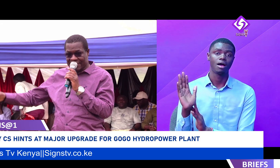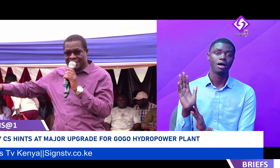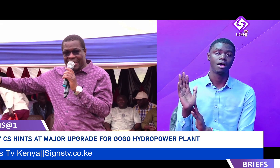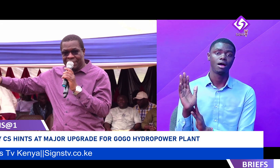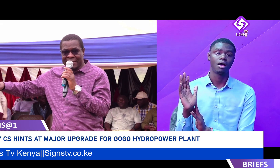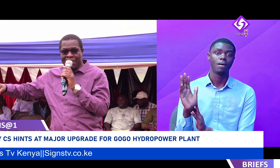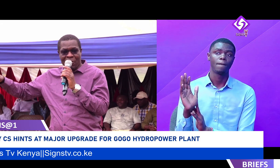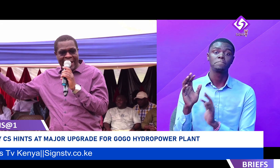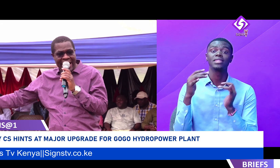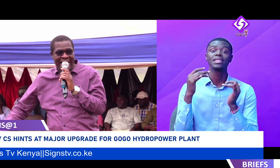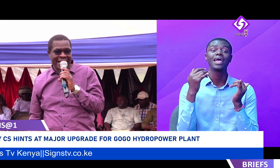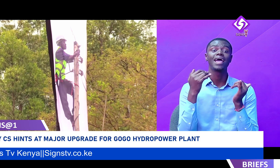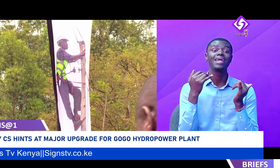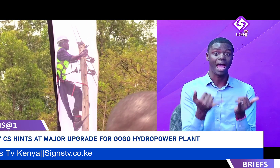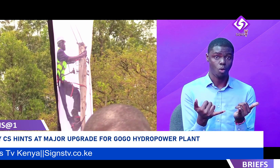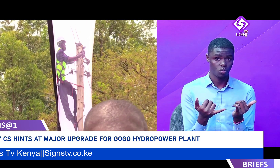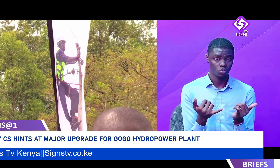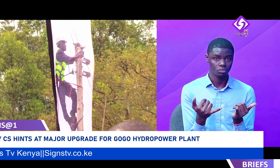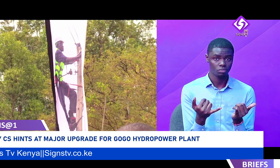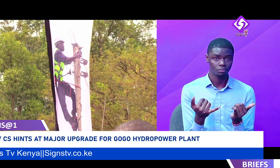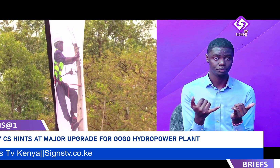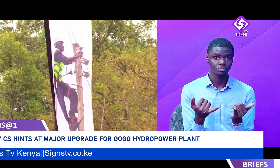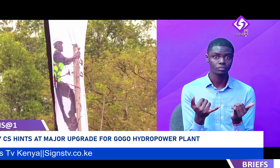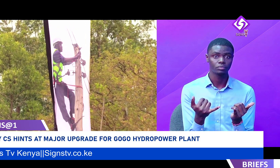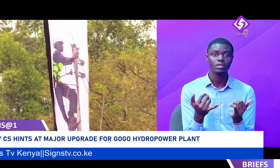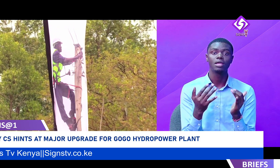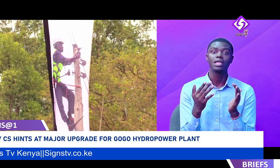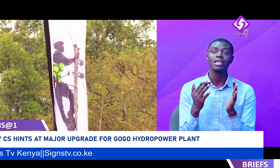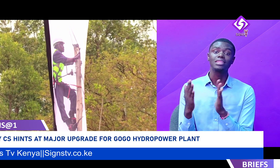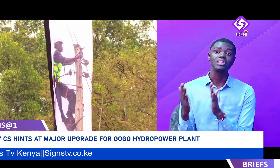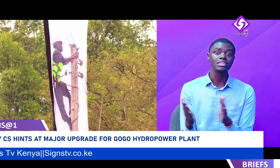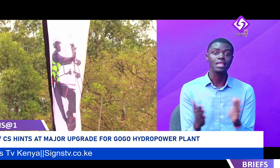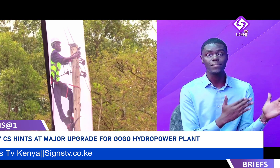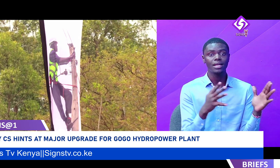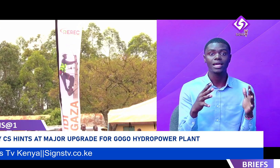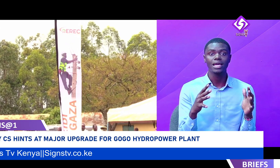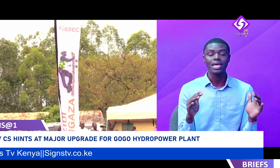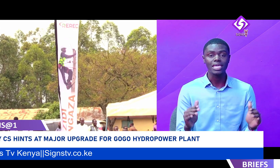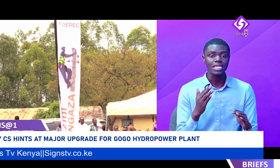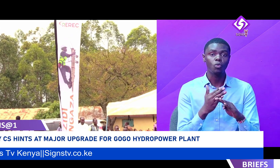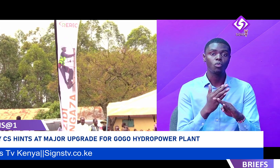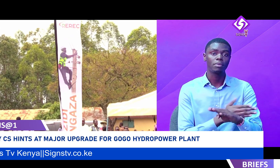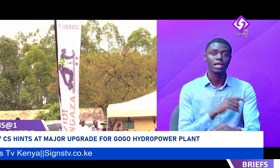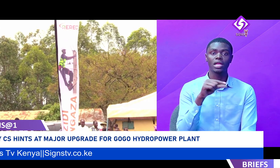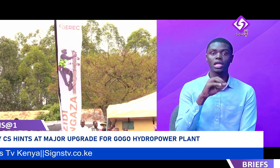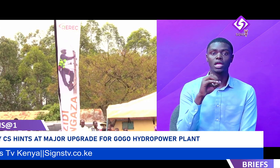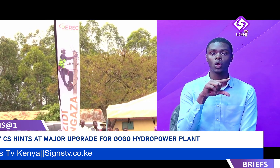Sasa hivi tunapoongea mpango ya ku-upgrade Gogo power plant from 2 megawatts to